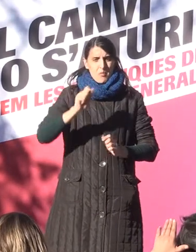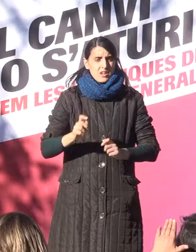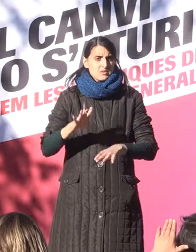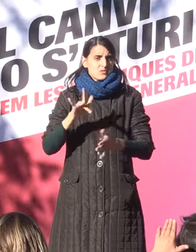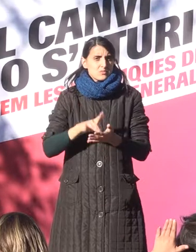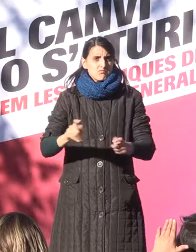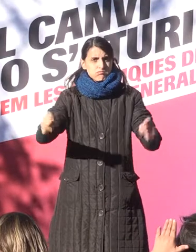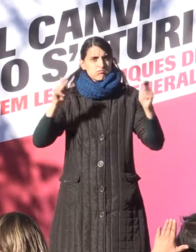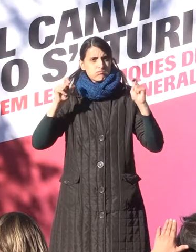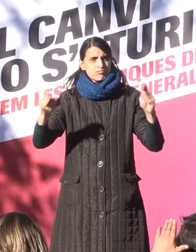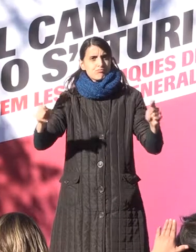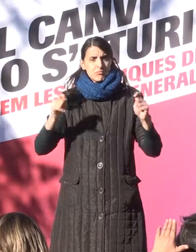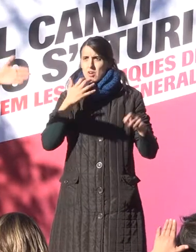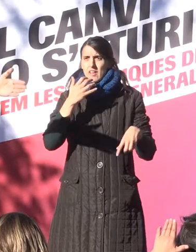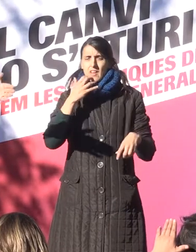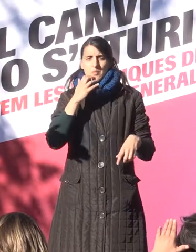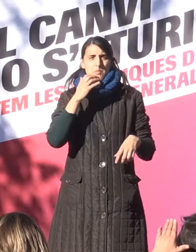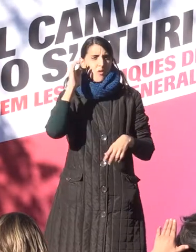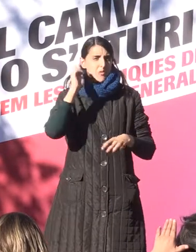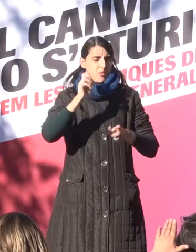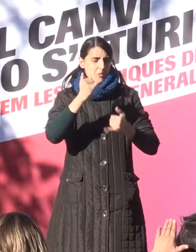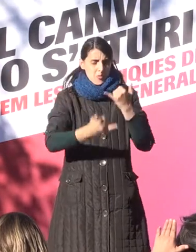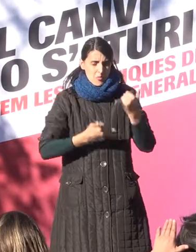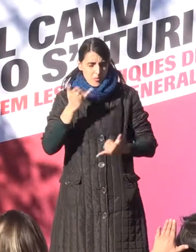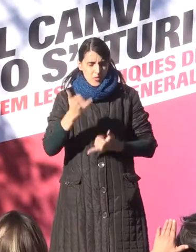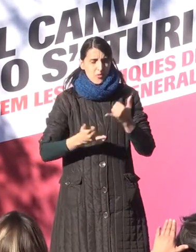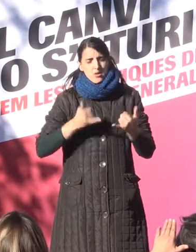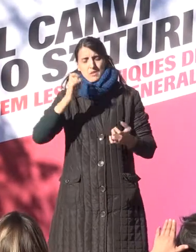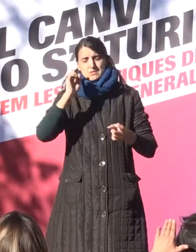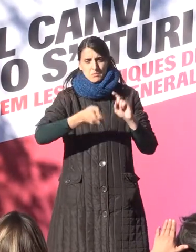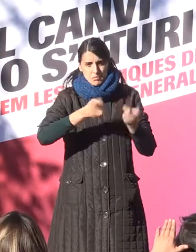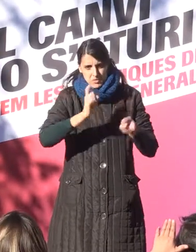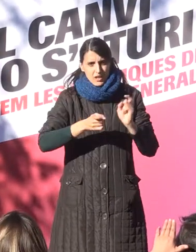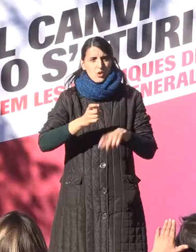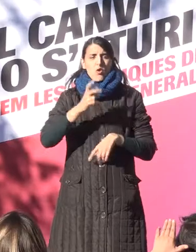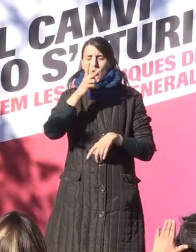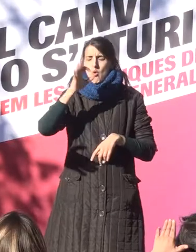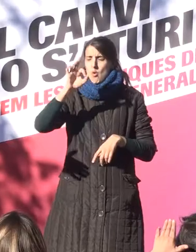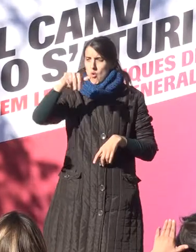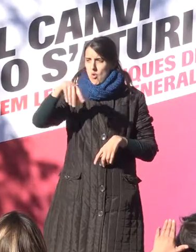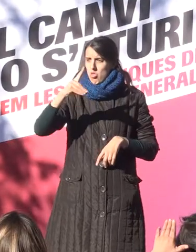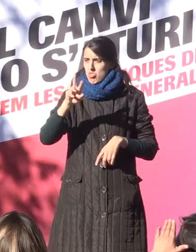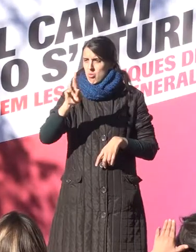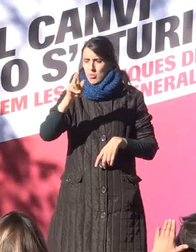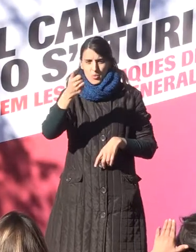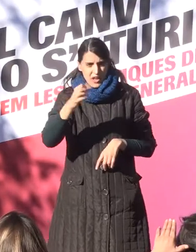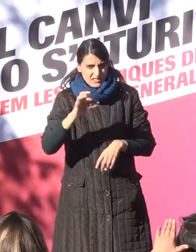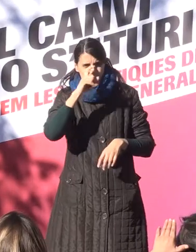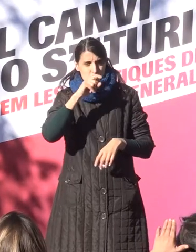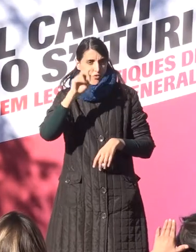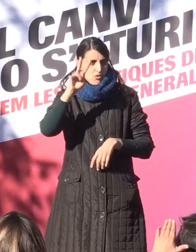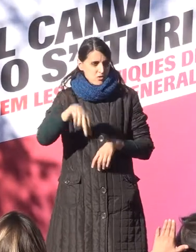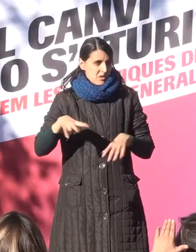injusticia en méjico en honduras cuando fue el golpe de estado en el 2010 cuando fue el golpe en